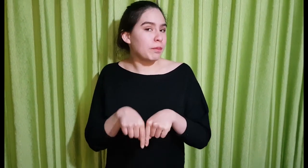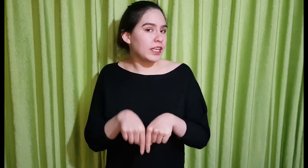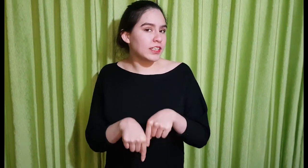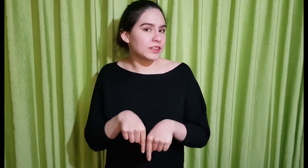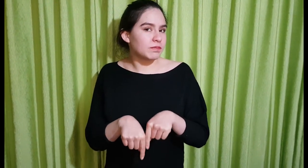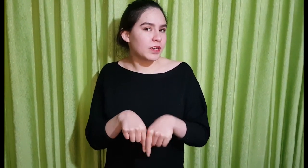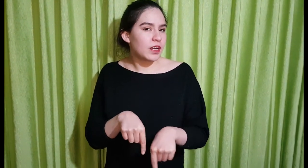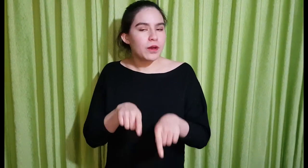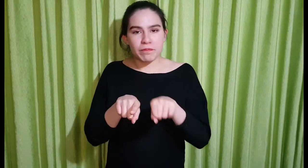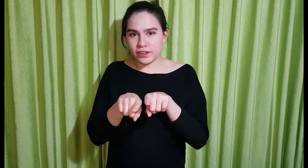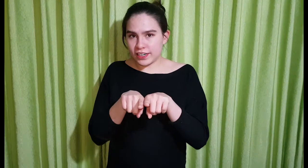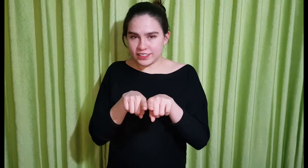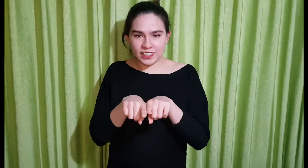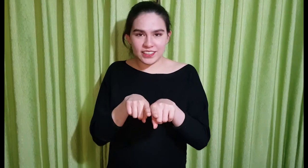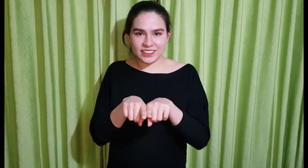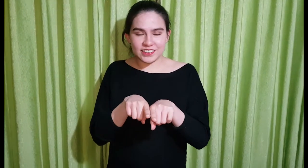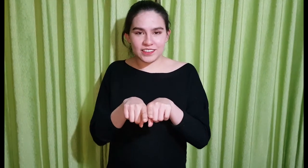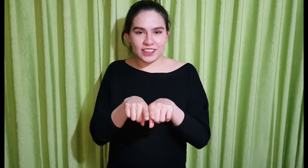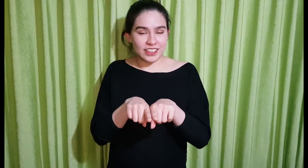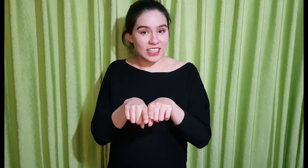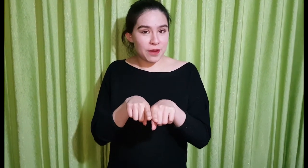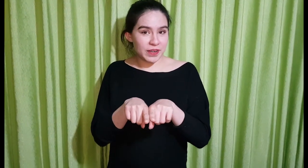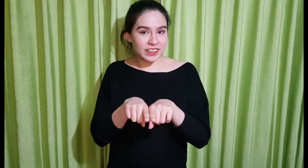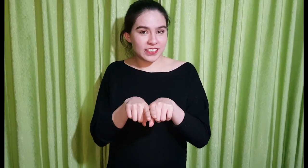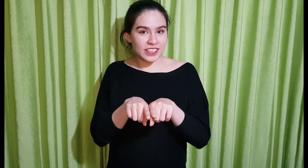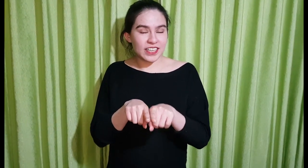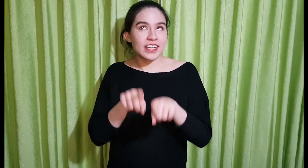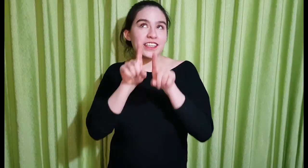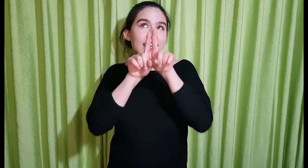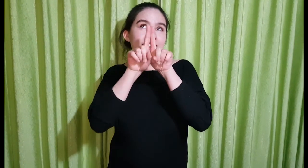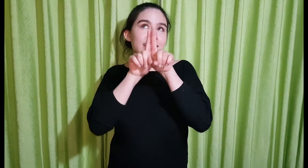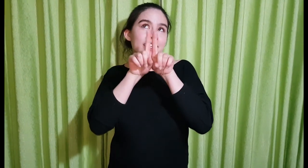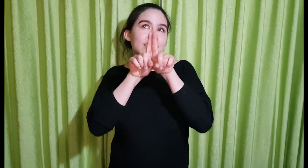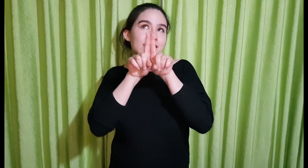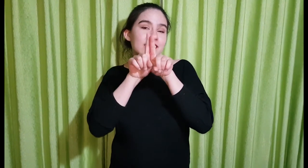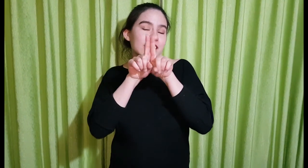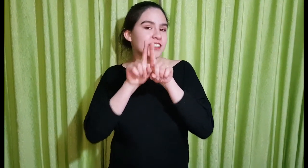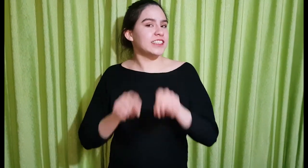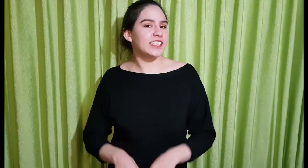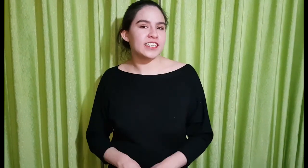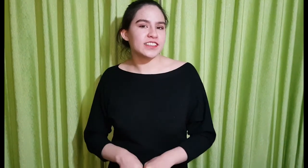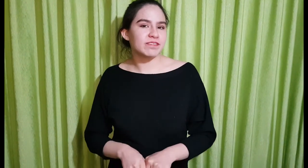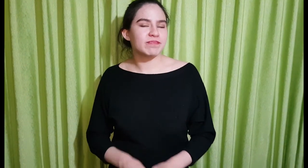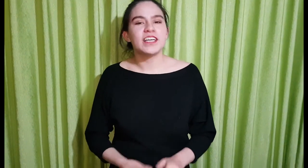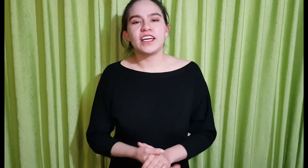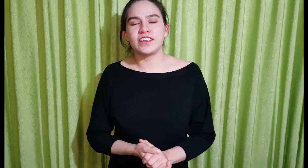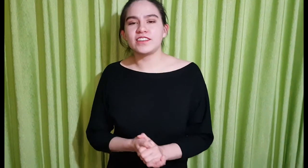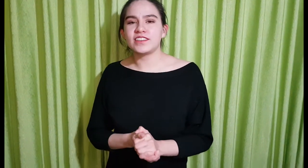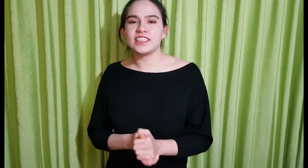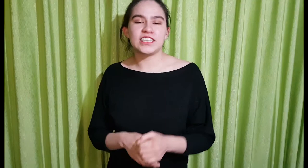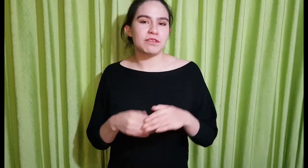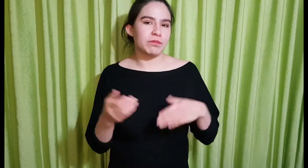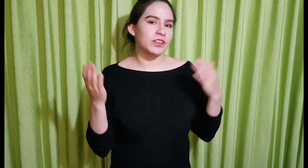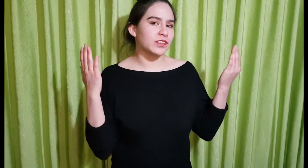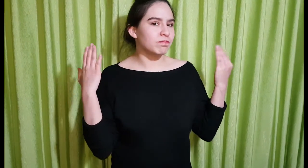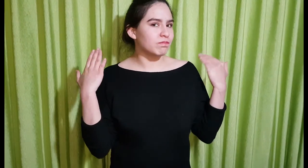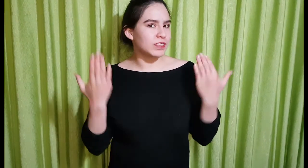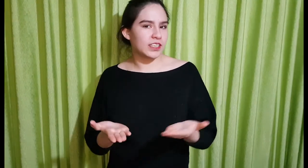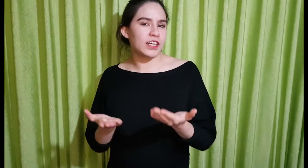medias, pero al hacer esto es amantes y al hacer esto es estrellas. Entonces debemos tener en